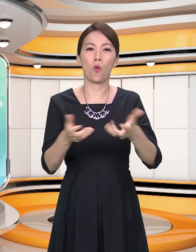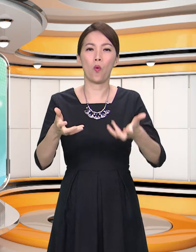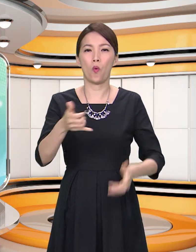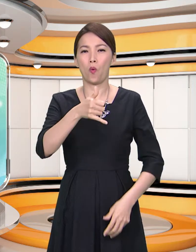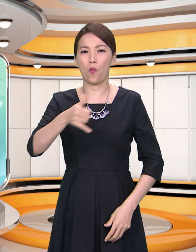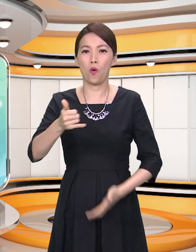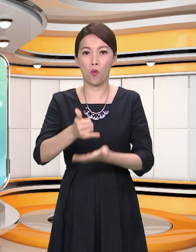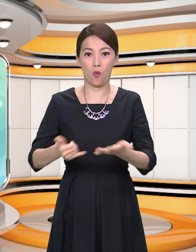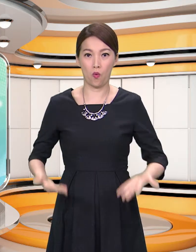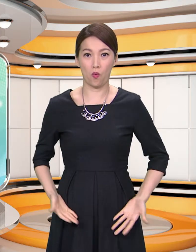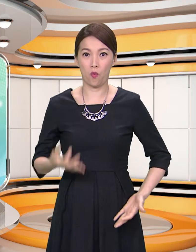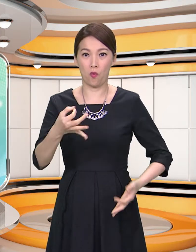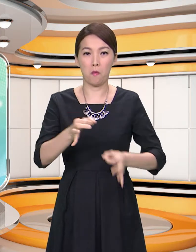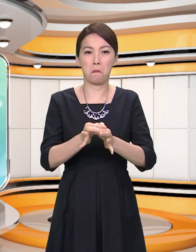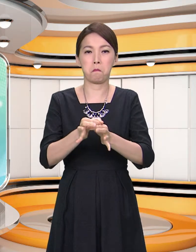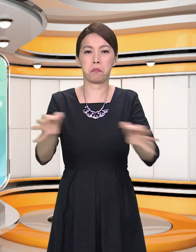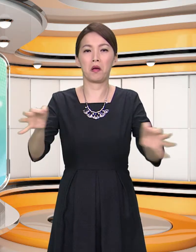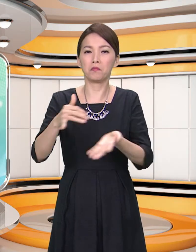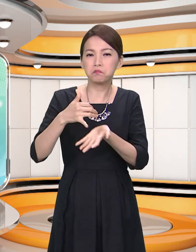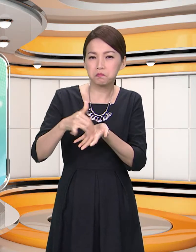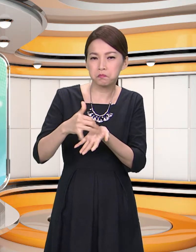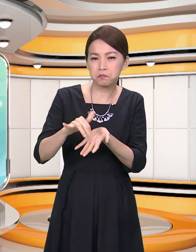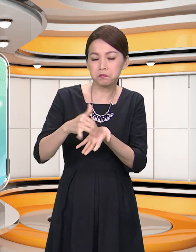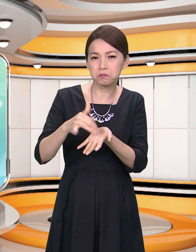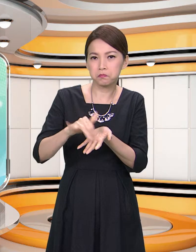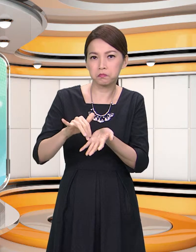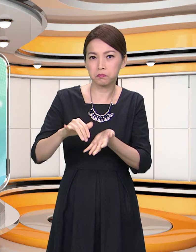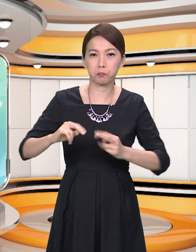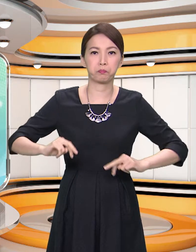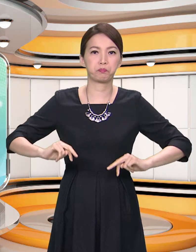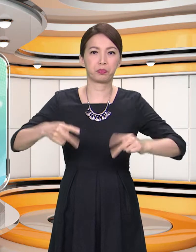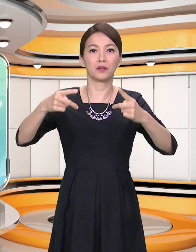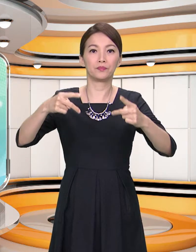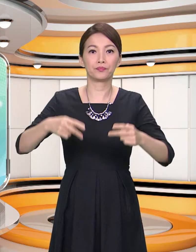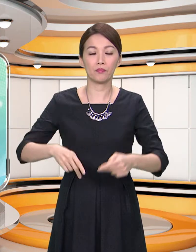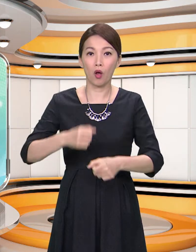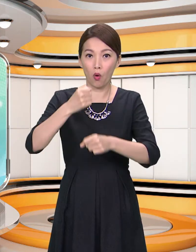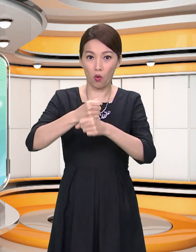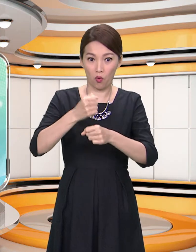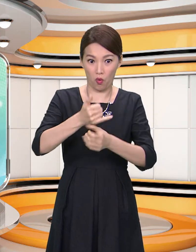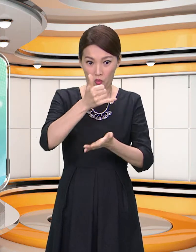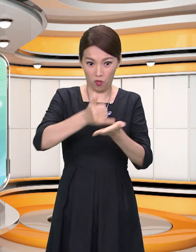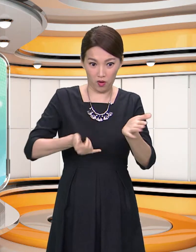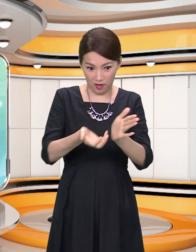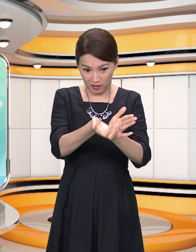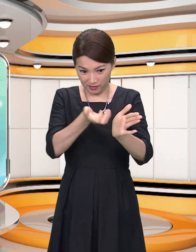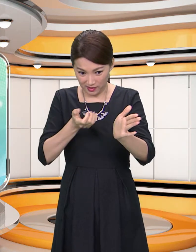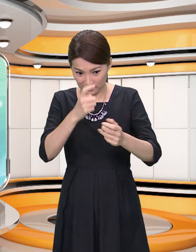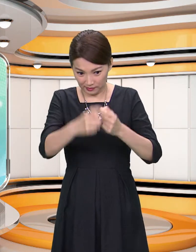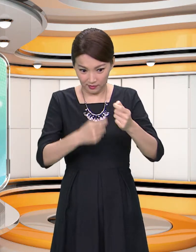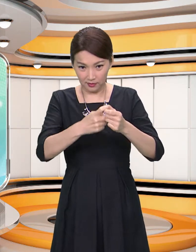金计算基准，改采计在职最后10年的平均俸额。